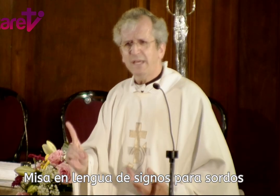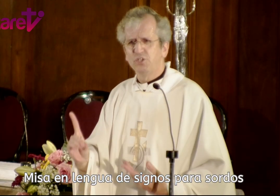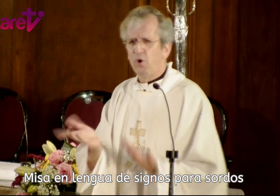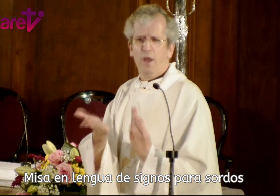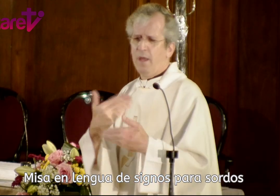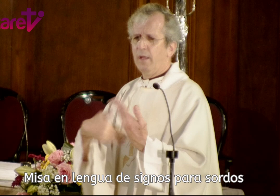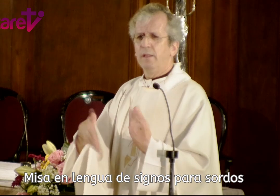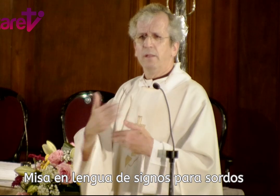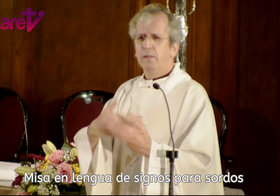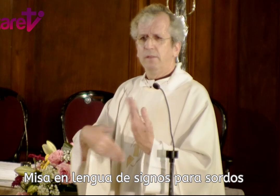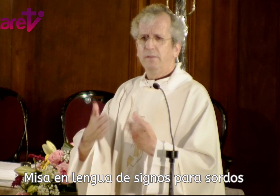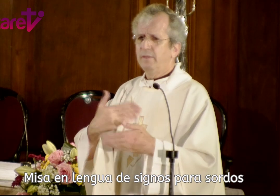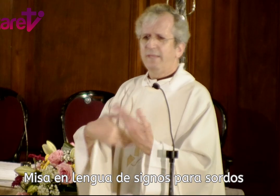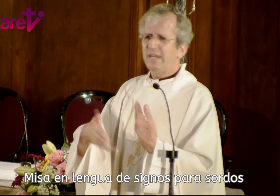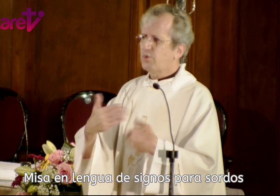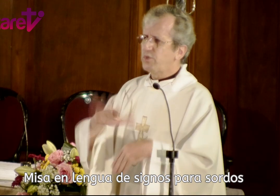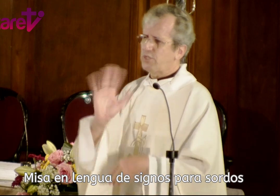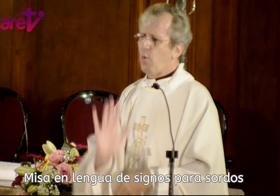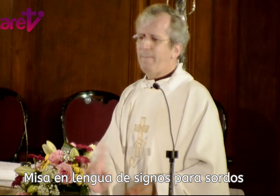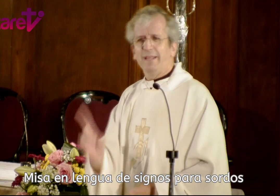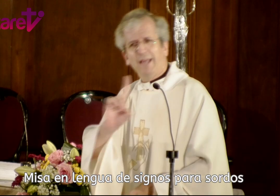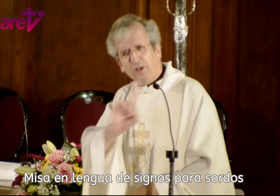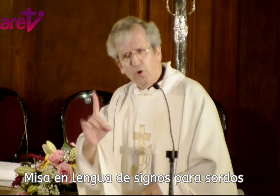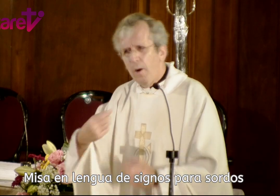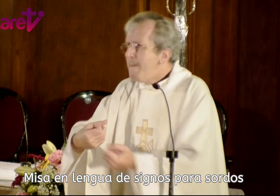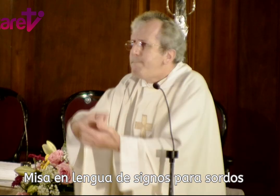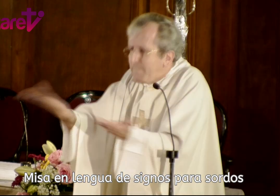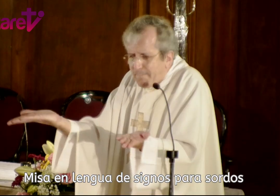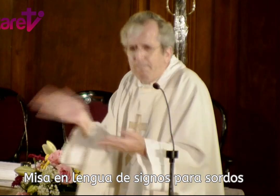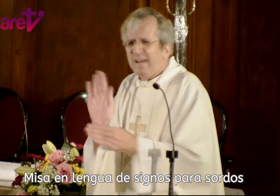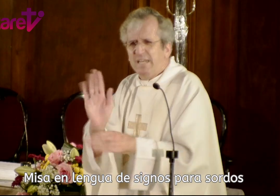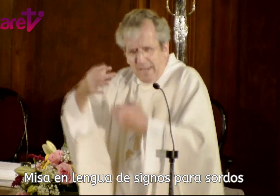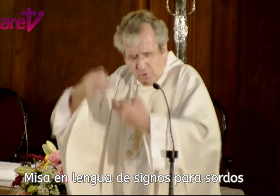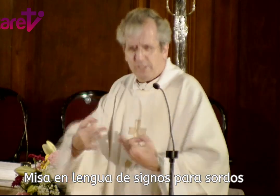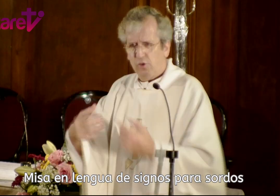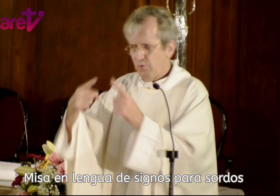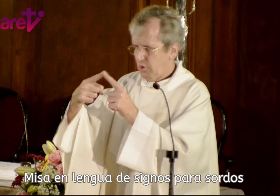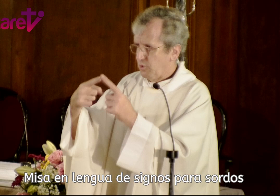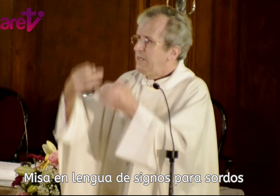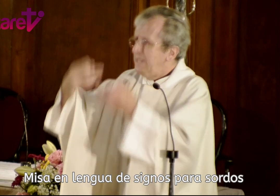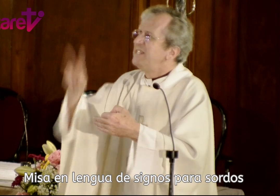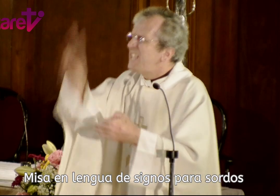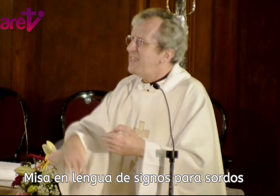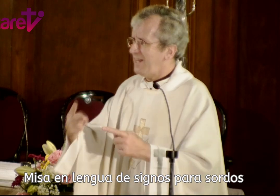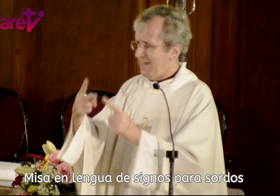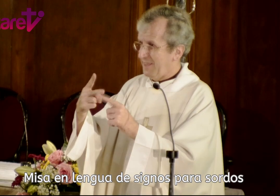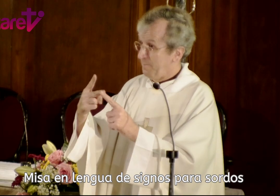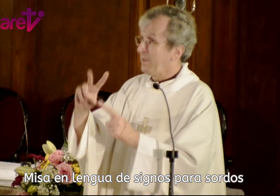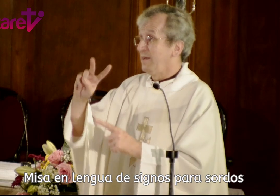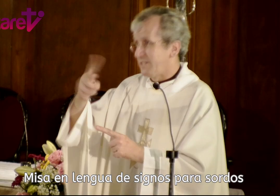no. Dar excusas o aparentar, no. Presentarnos tal como somos. Sinceridad.